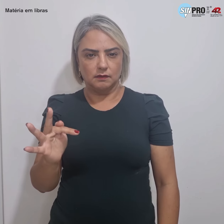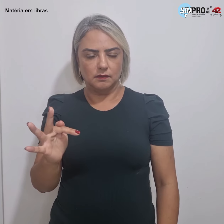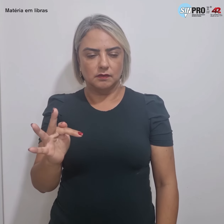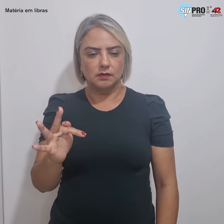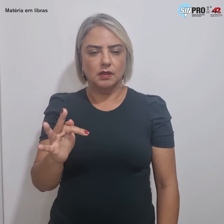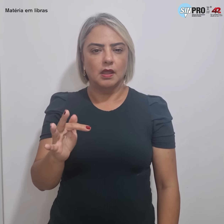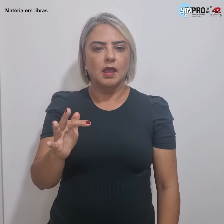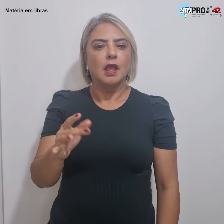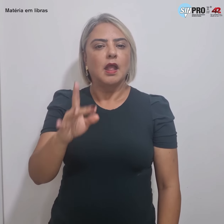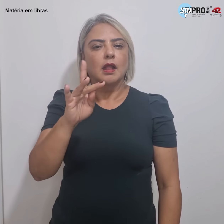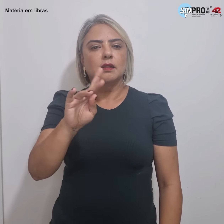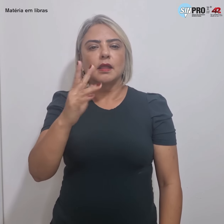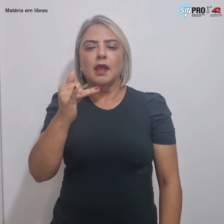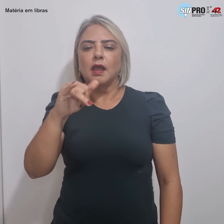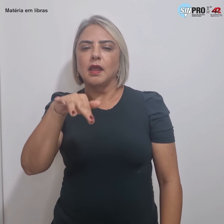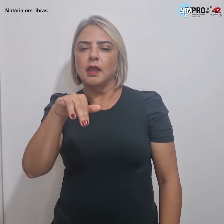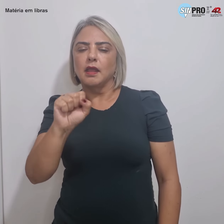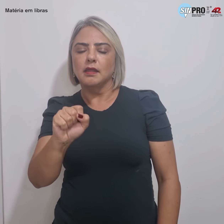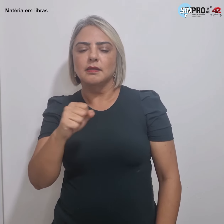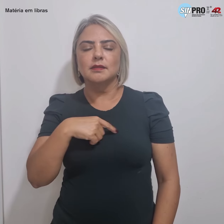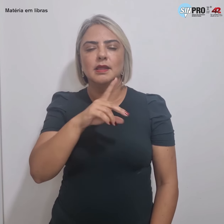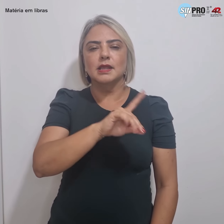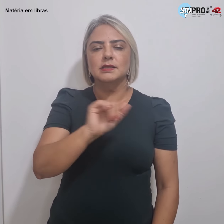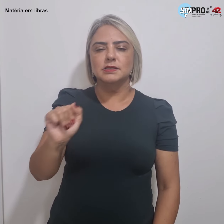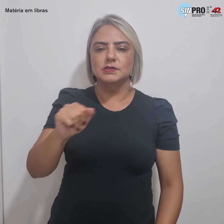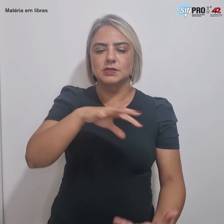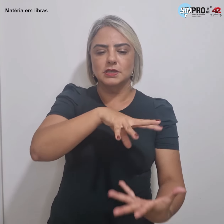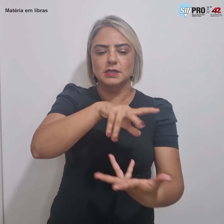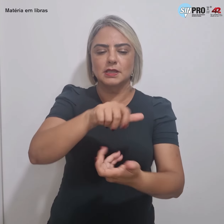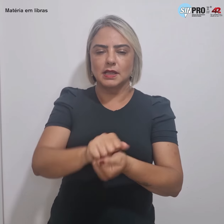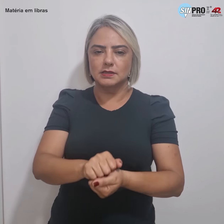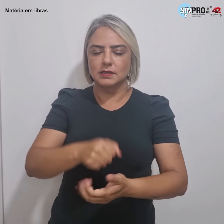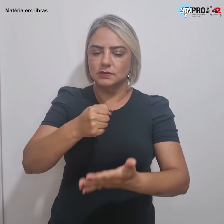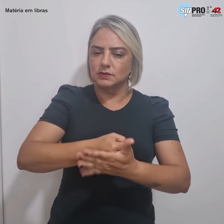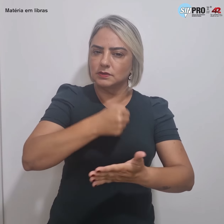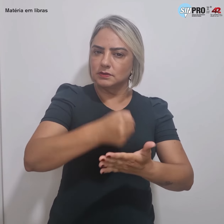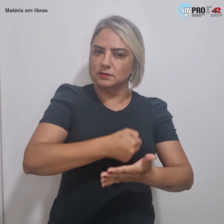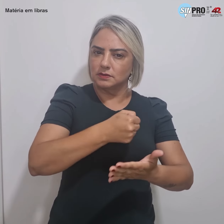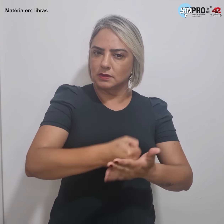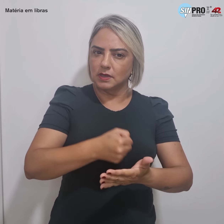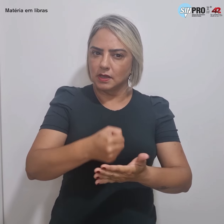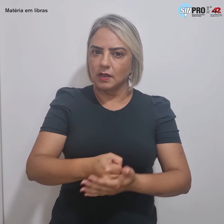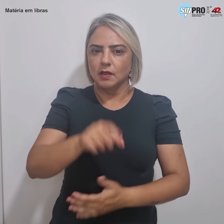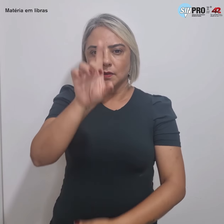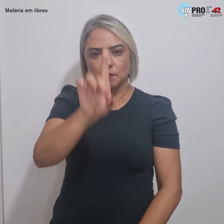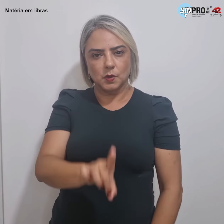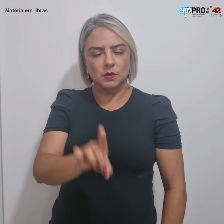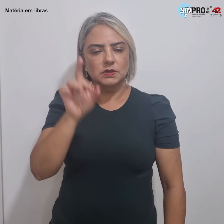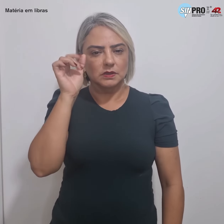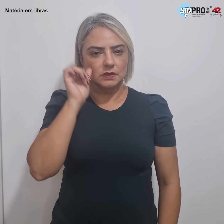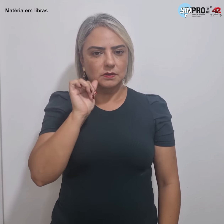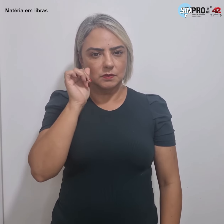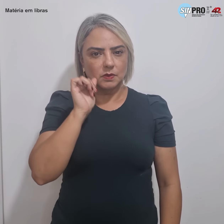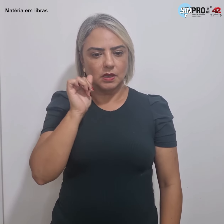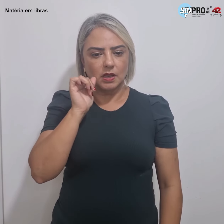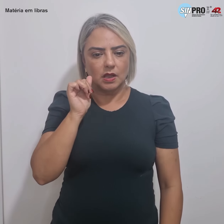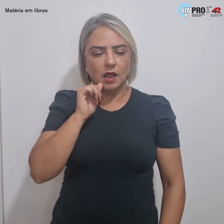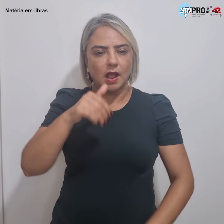Thaisa Magalhães, neste Dia Internacional de Luta por Direitos das Mulheres, as ruas serão